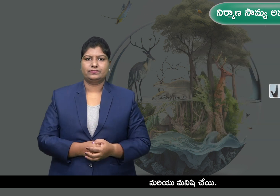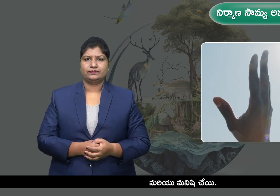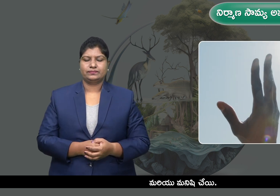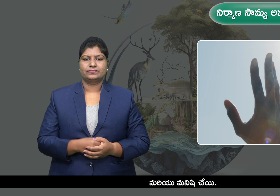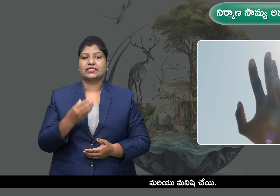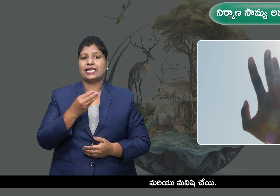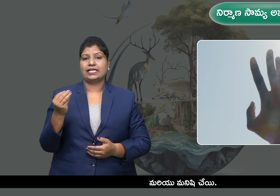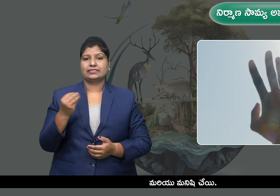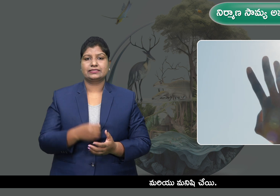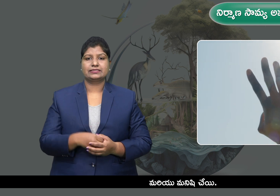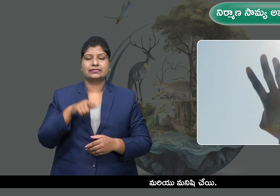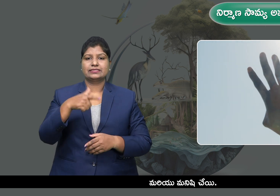మరియు మనిషి చేయి.